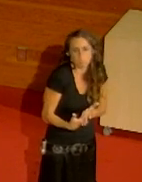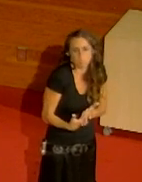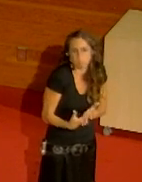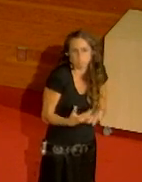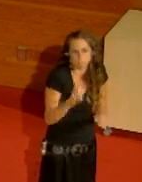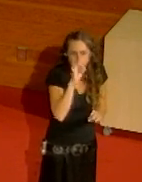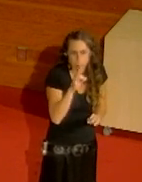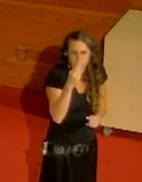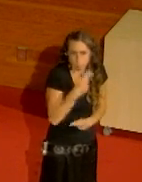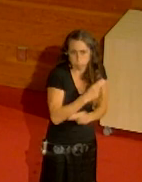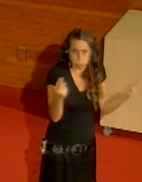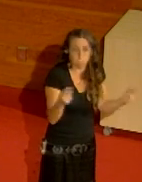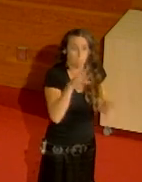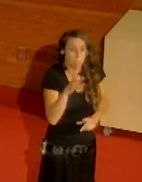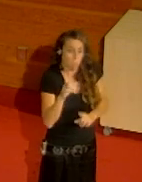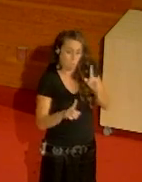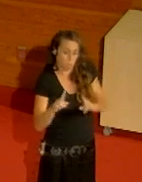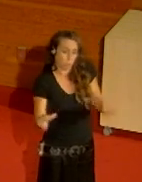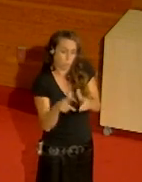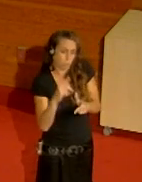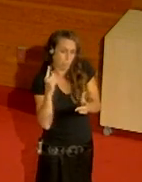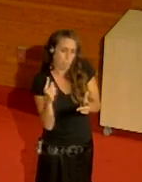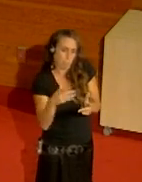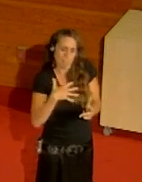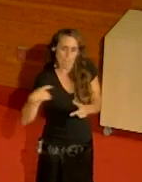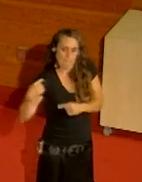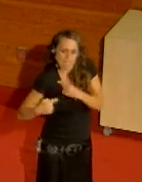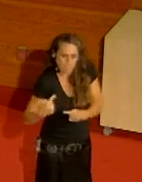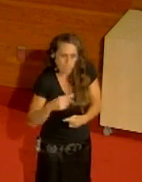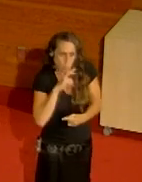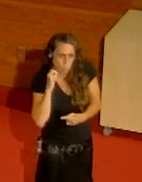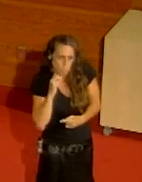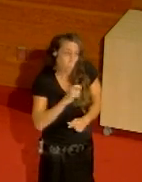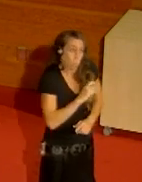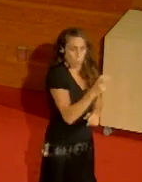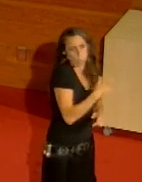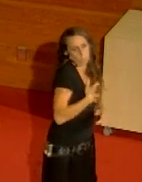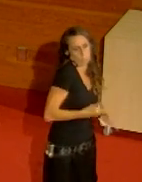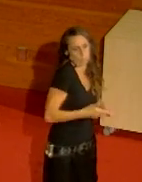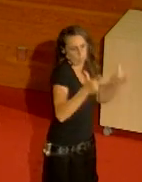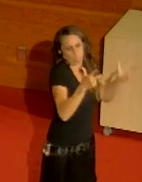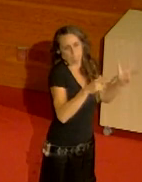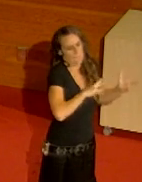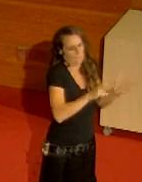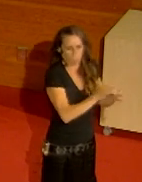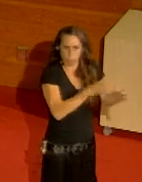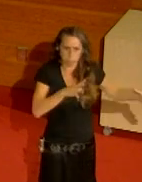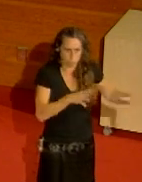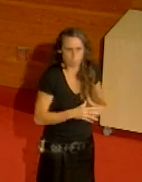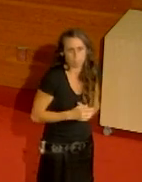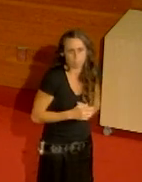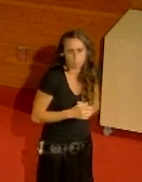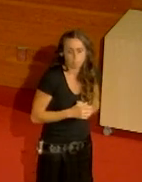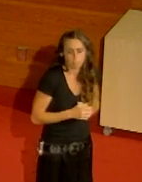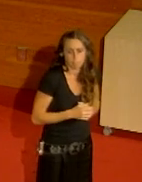cada vez quiere ser más religiosa y más conservadora y la parte que quiere mantenerse como laica y liberal quiero recordar algo